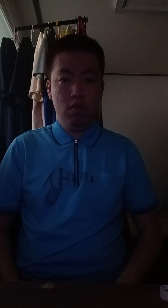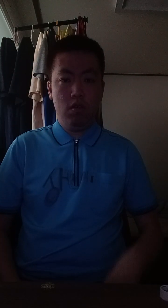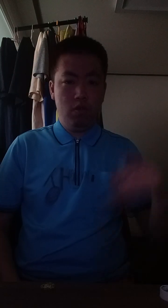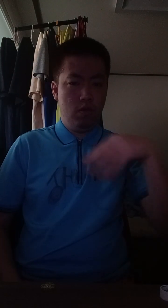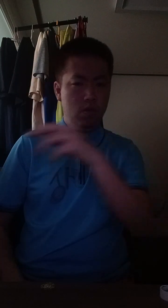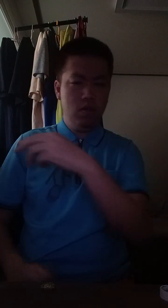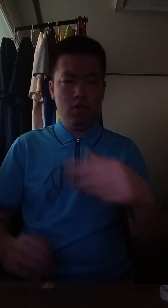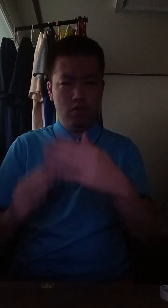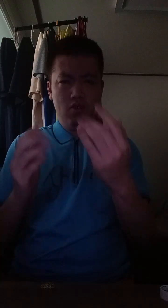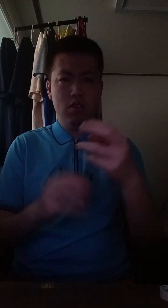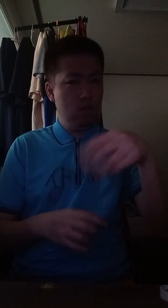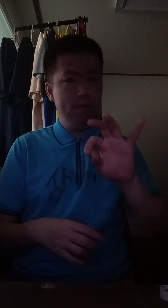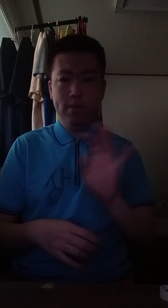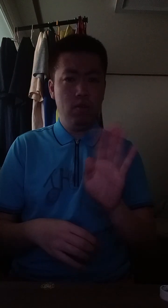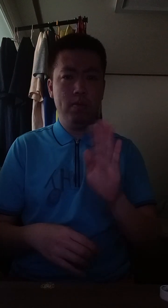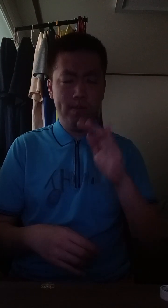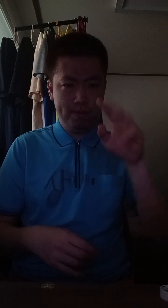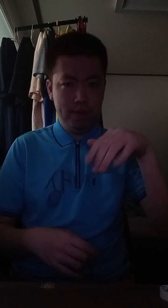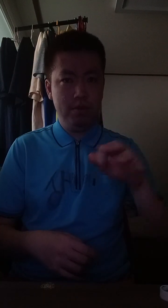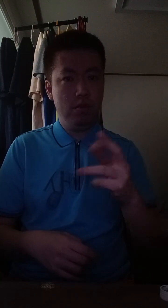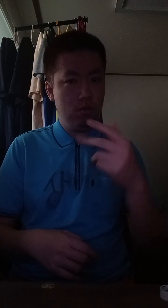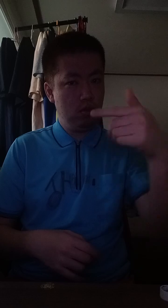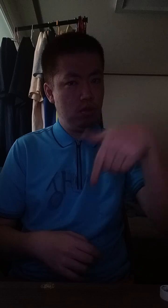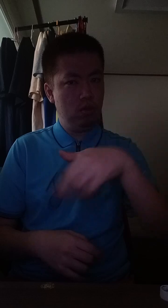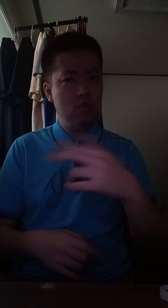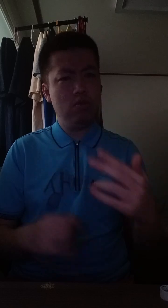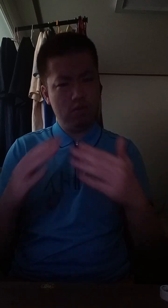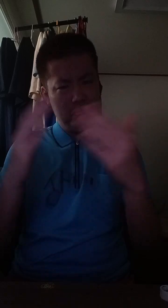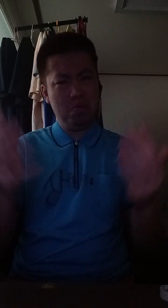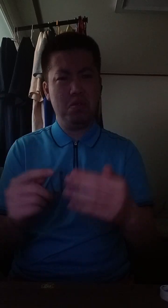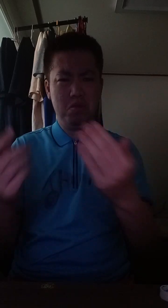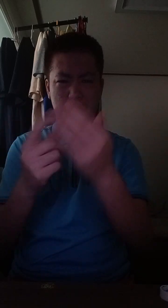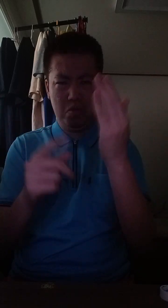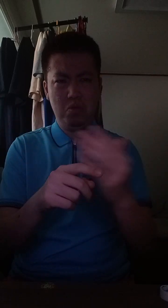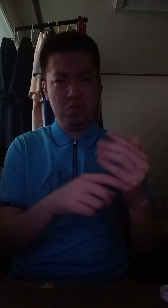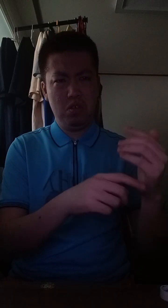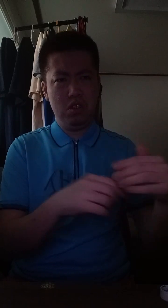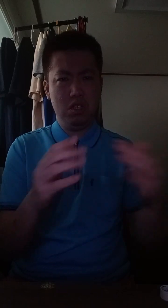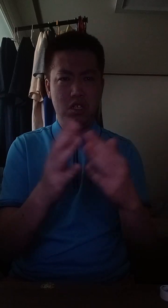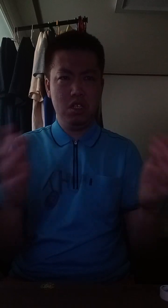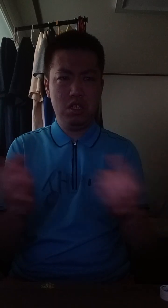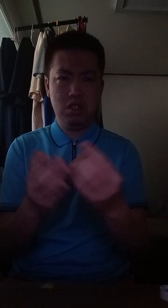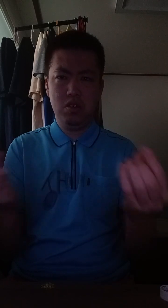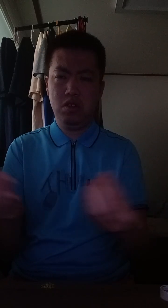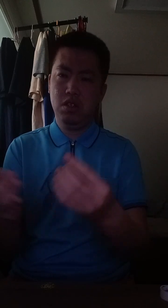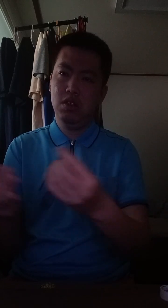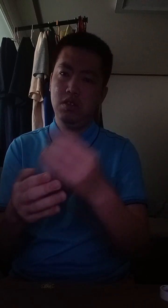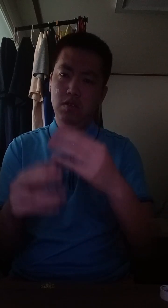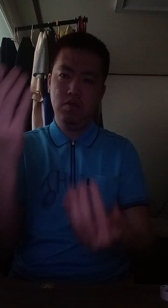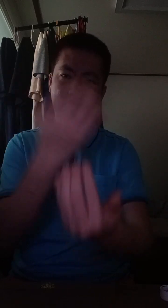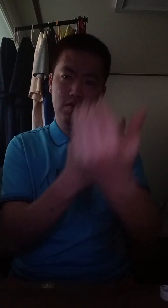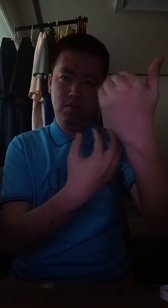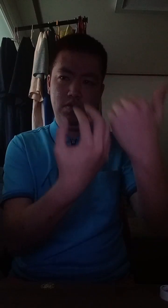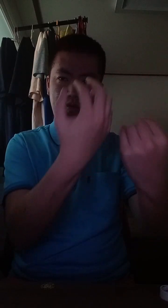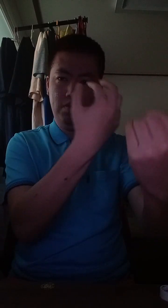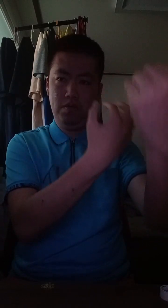공장이 휴가 중이어서 인명피해는 없었지만 공장 건물이 전소됐고 인근의 다른 공장도 일부 불에 탔습니다.